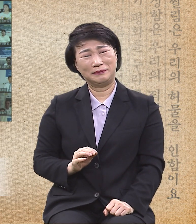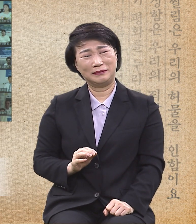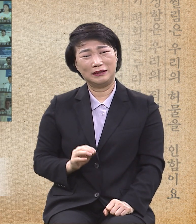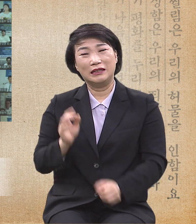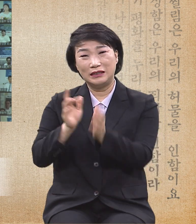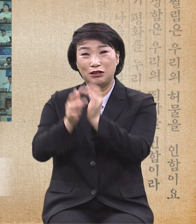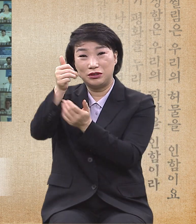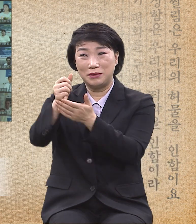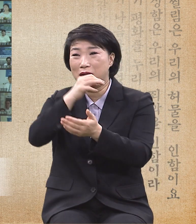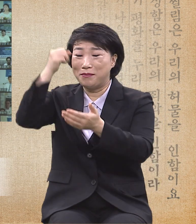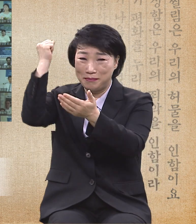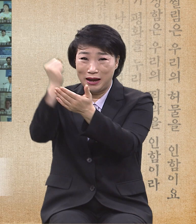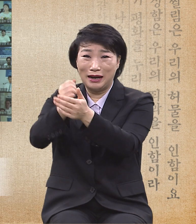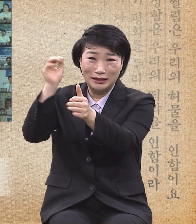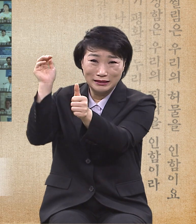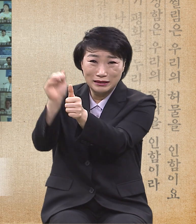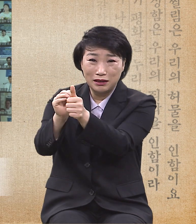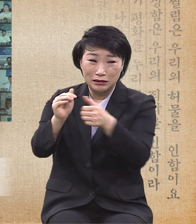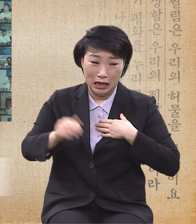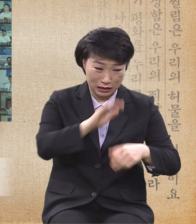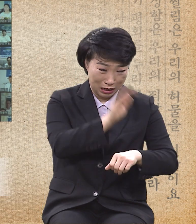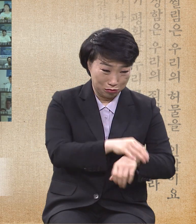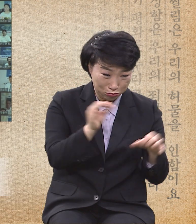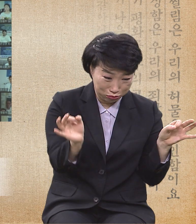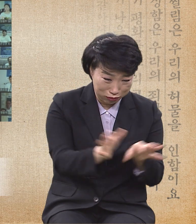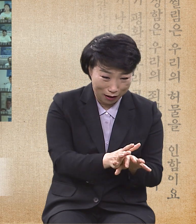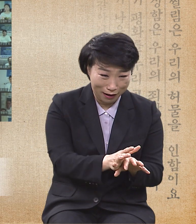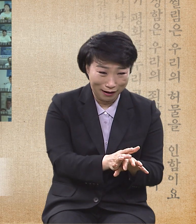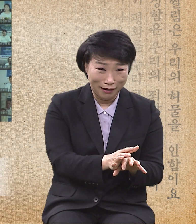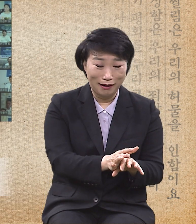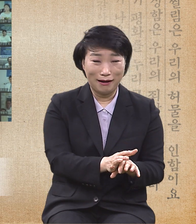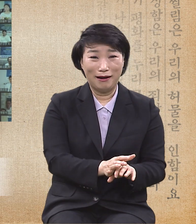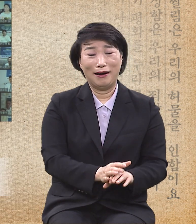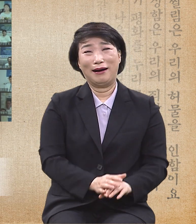그가 찔려서 내 허물이 사라진다.